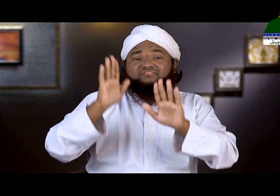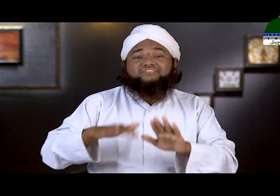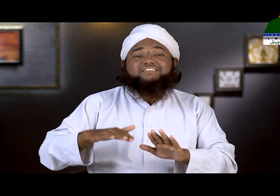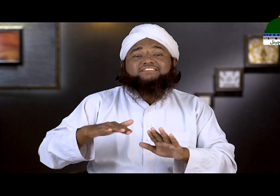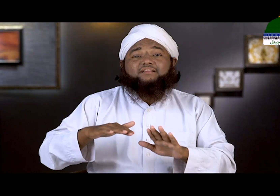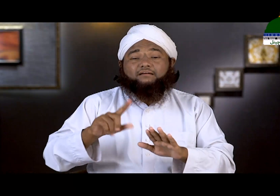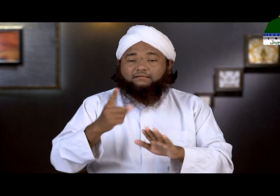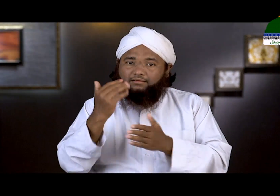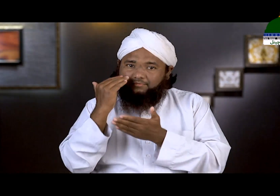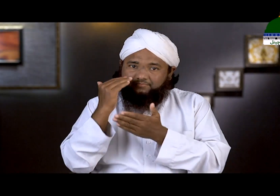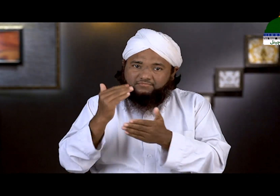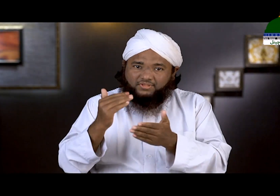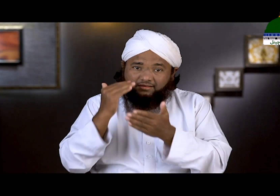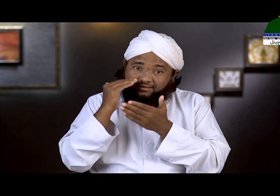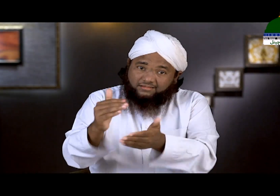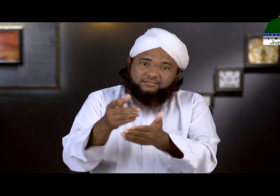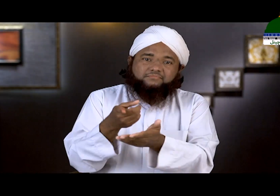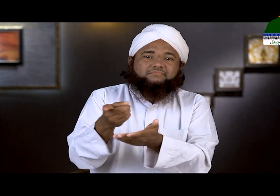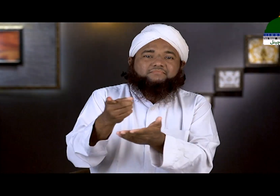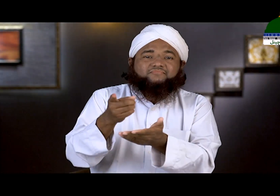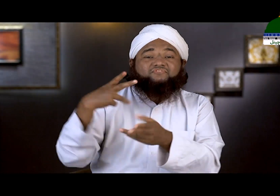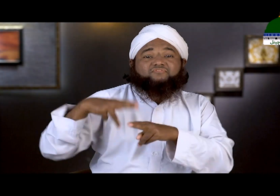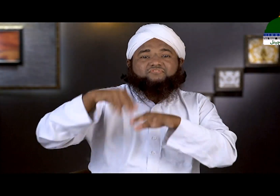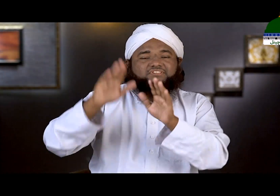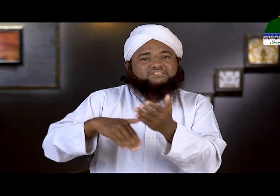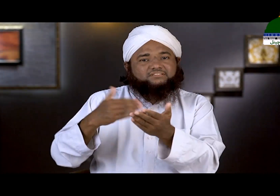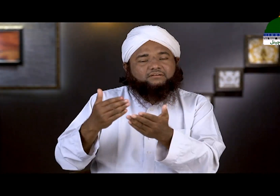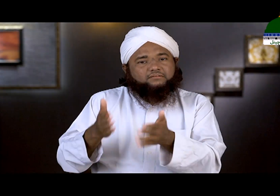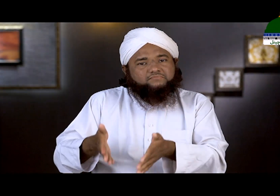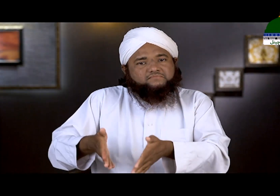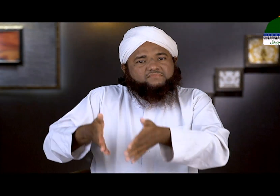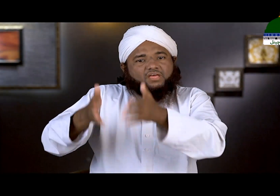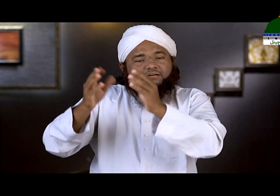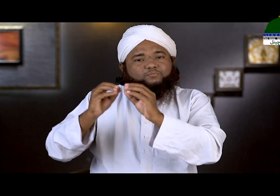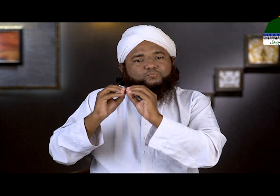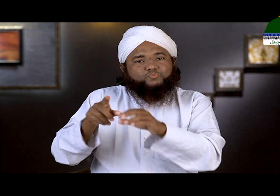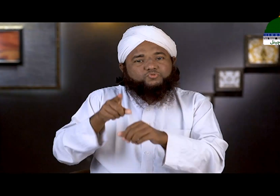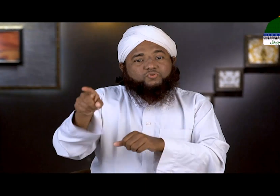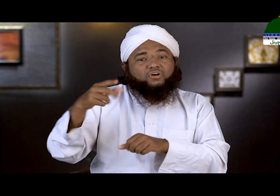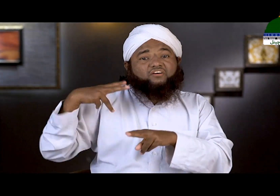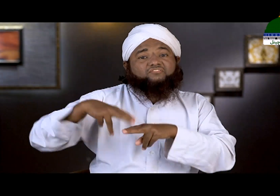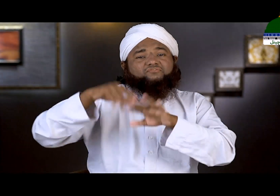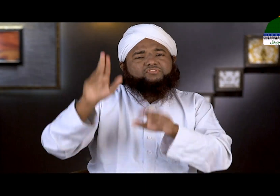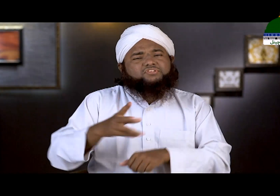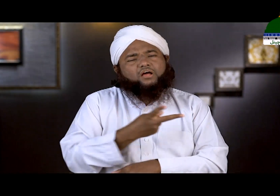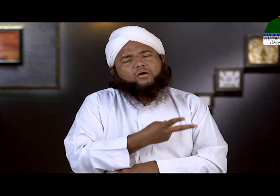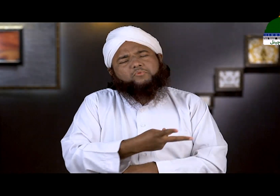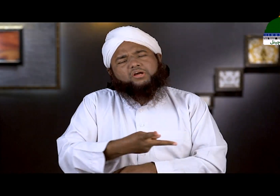بھی اس کے لیے دعائے مغفرت کر، تو وہ فرشتہ قیامت تک اس کے لیے دعائے مغفرت کرتا